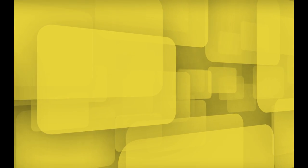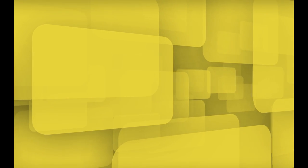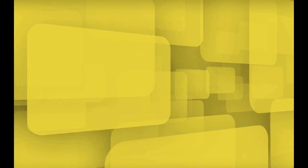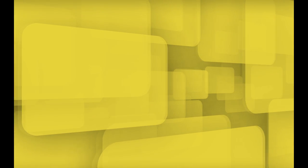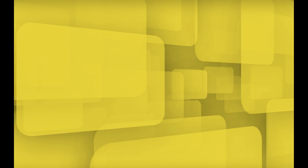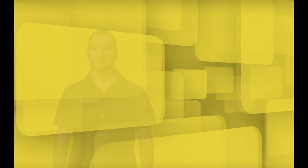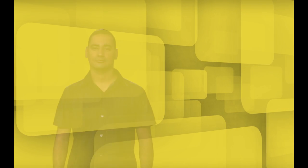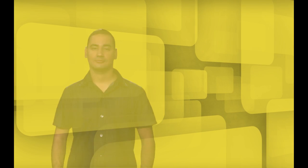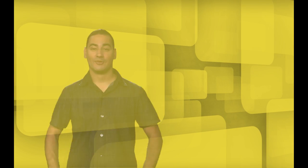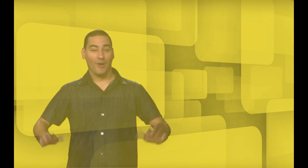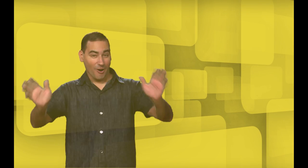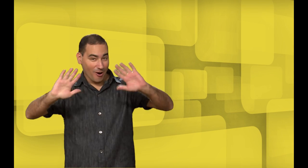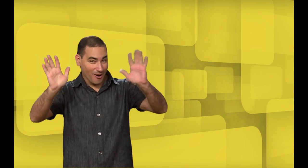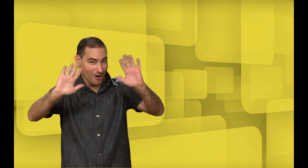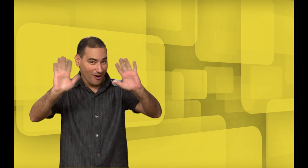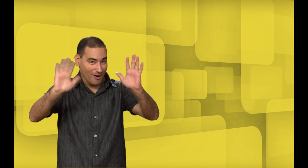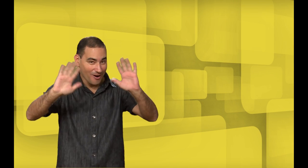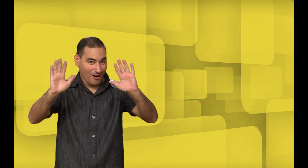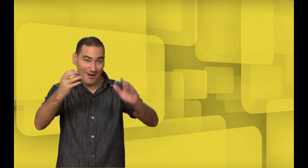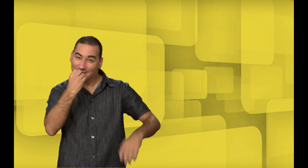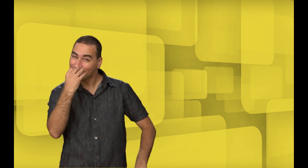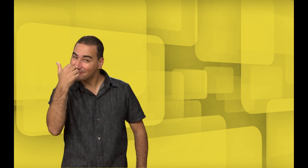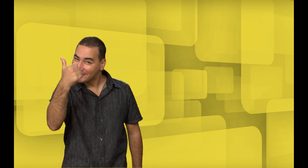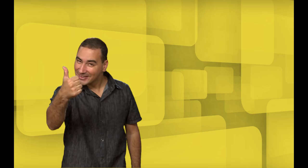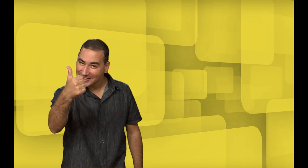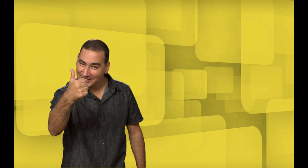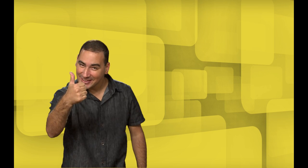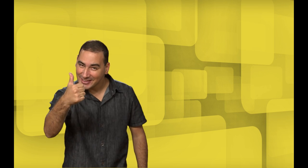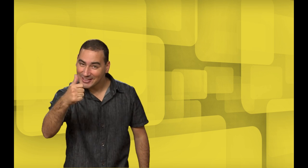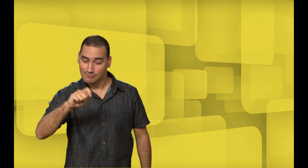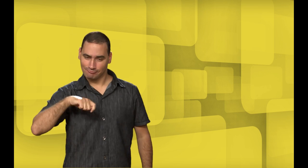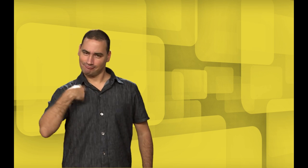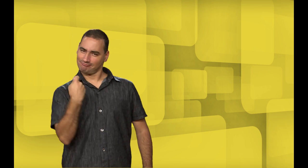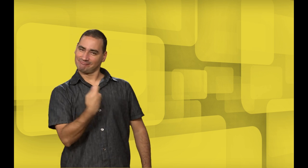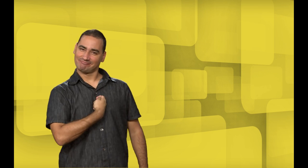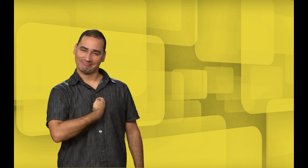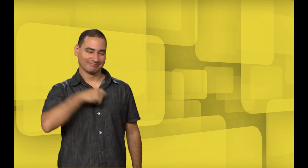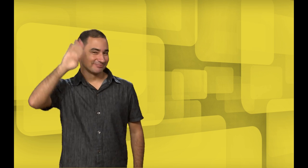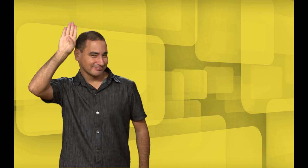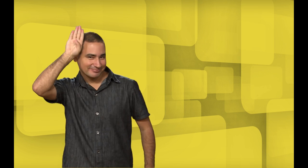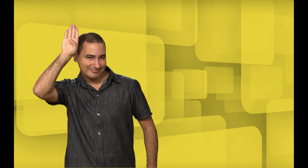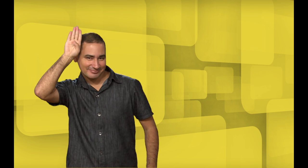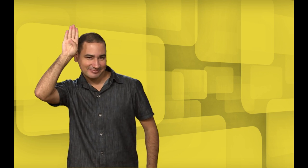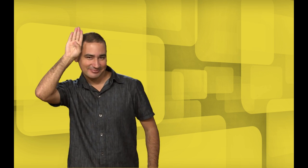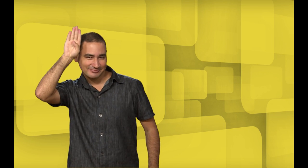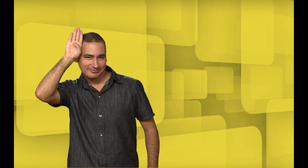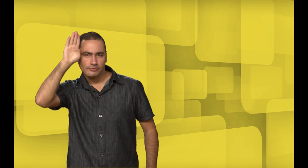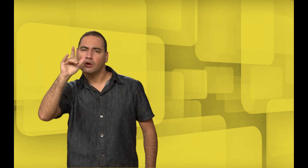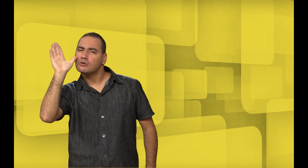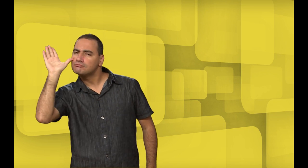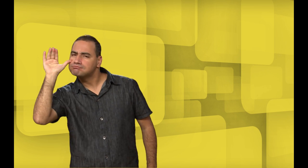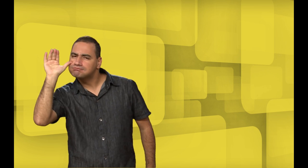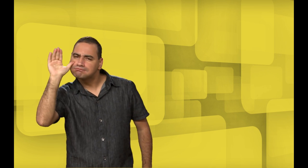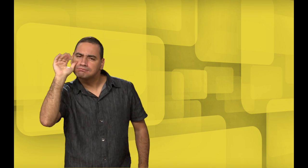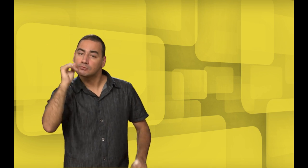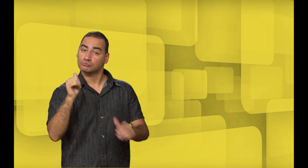Olá! Tudo bem? Meu sinal é esse Assistiu o Curta Libras?